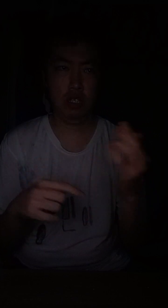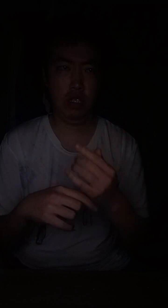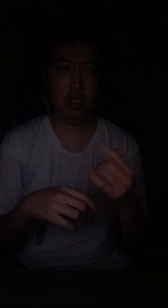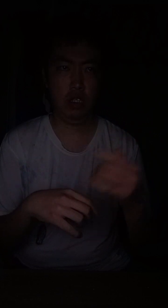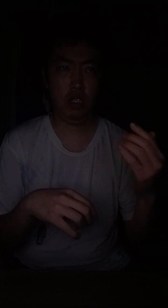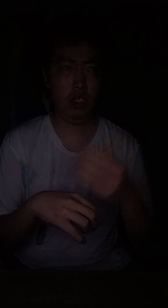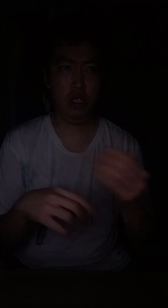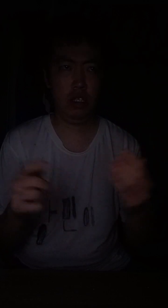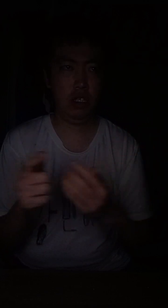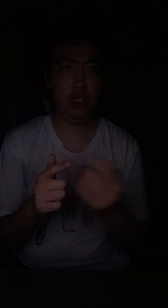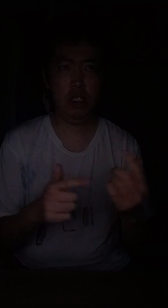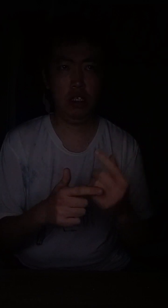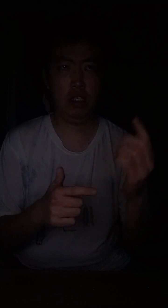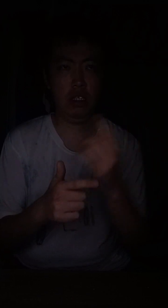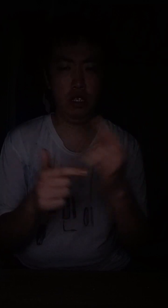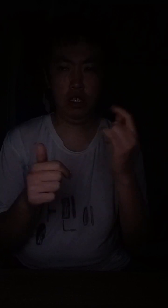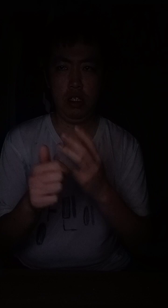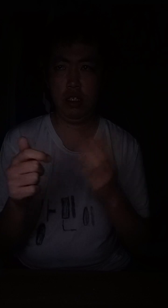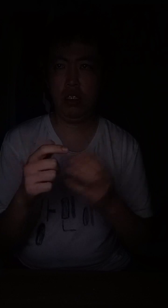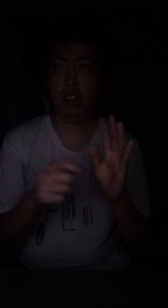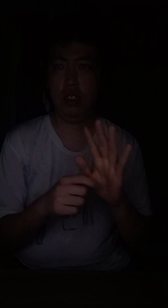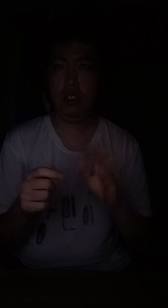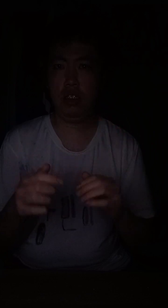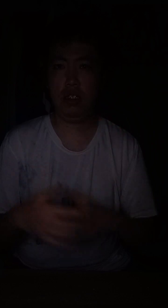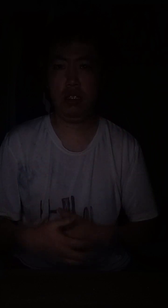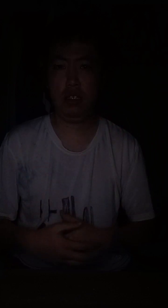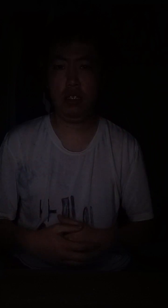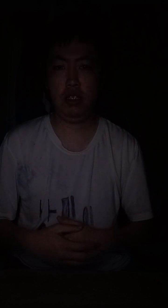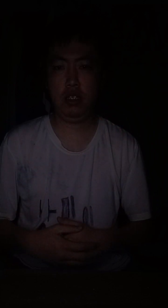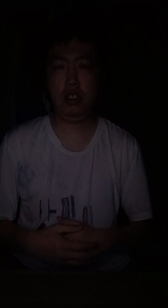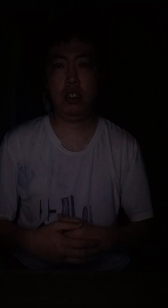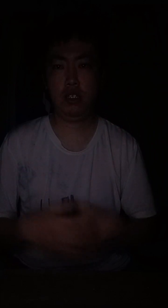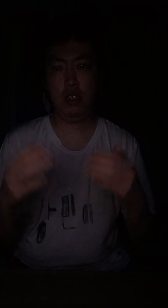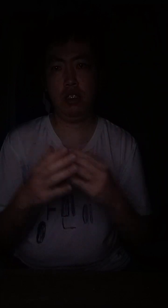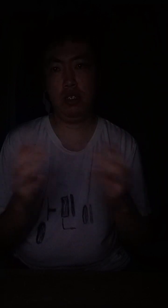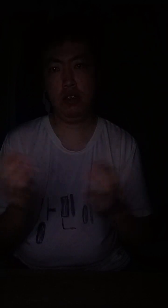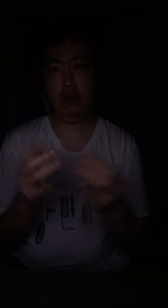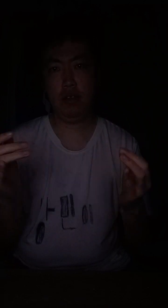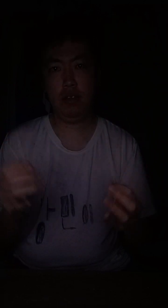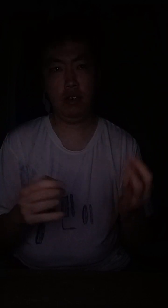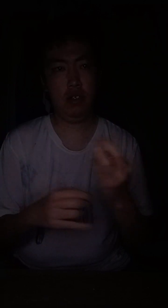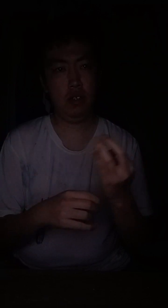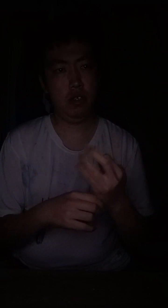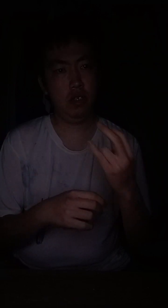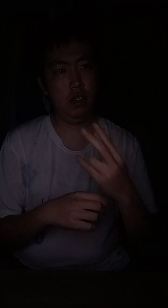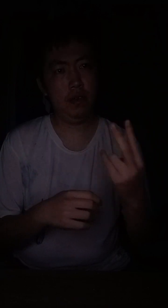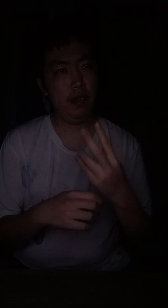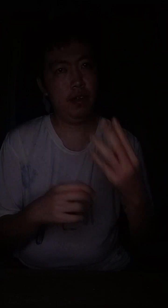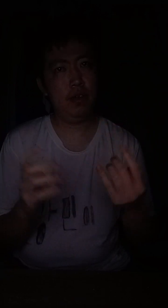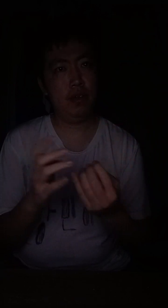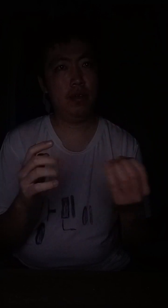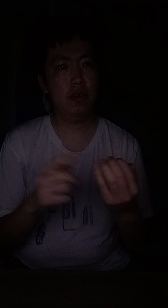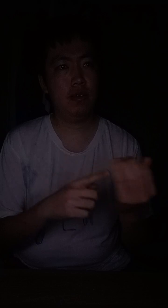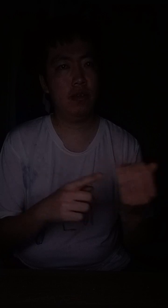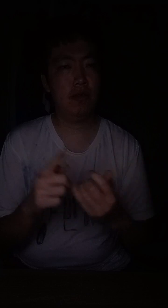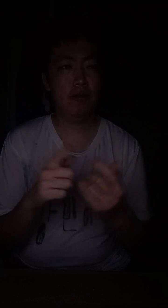일이 발생하지 않도록 주의하겠다고 밝혔습니다. 이미 서울의 KBS 기자 495명이 기수별 성명을 낸